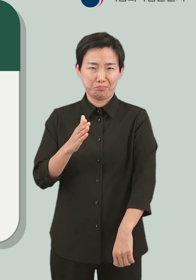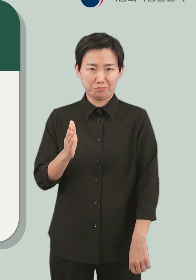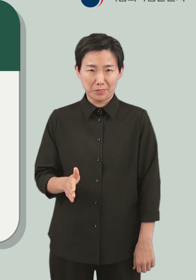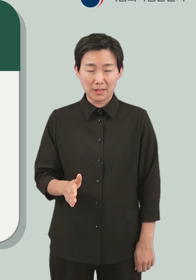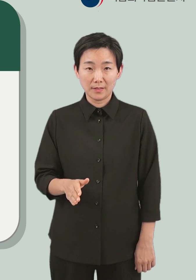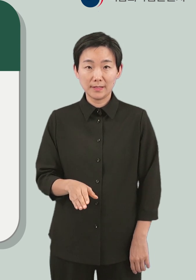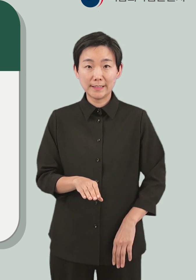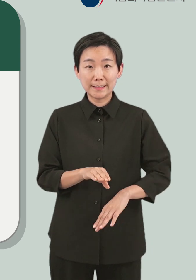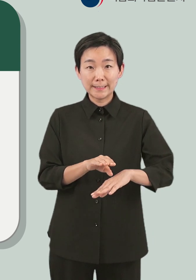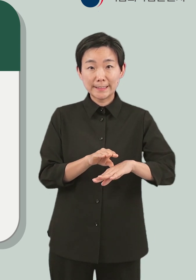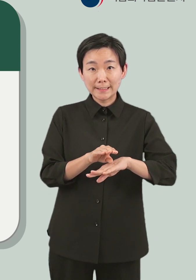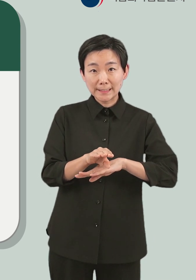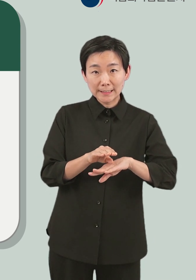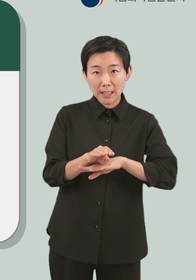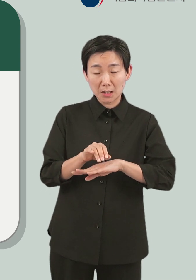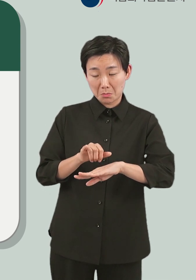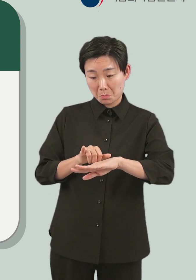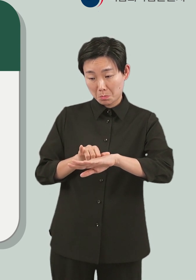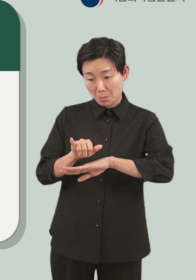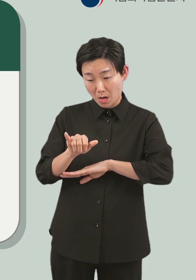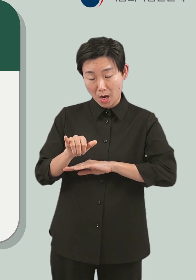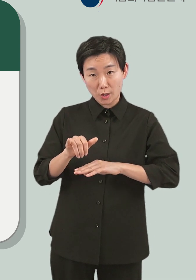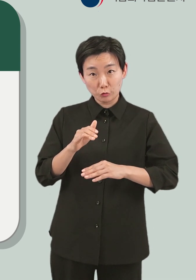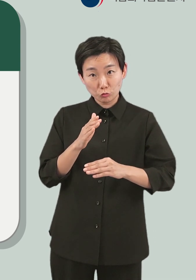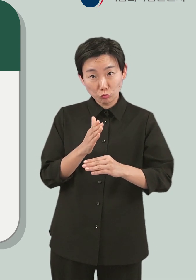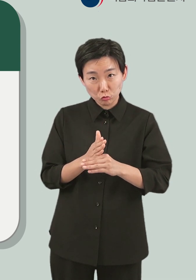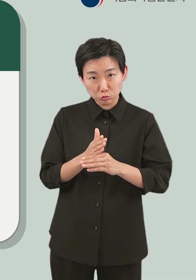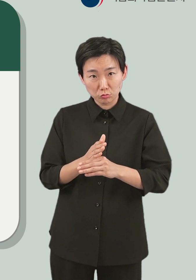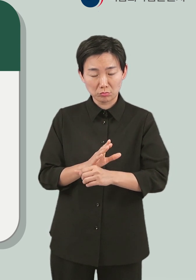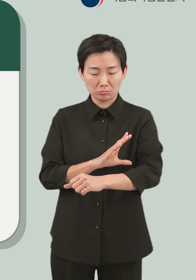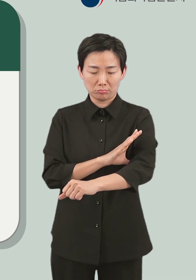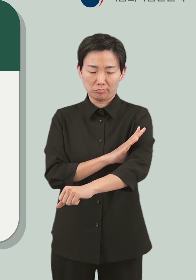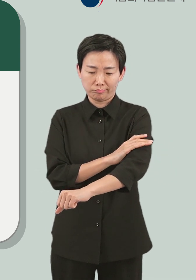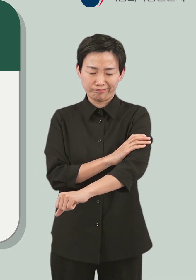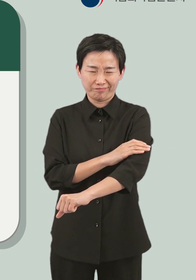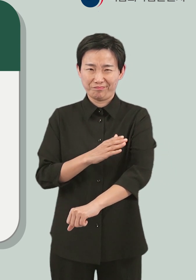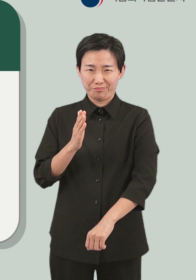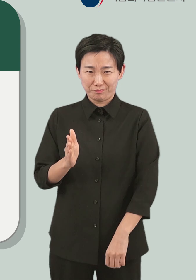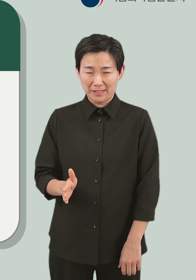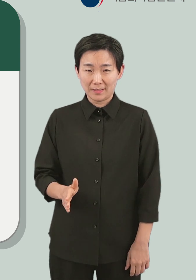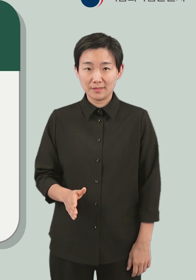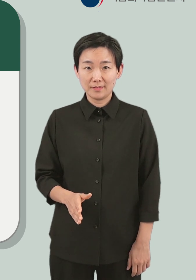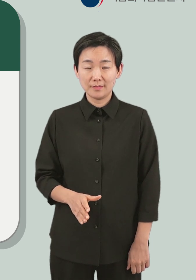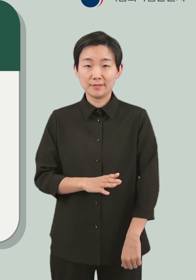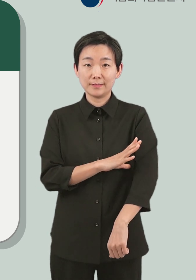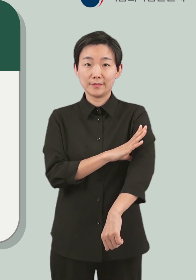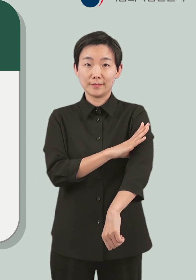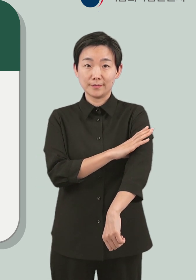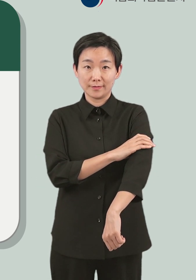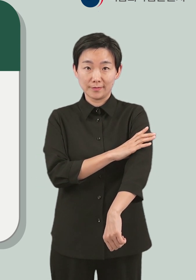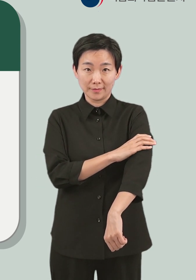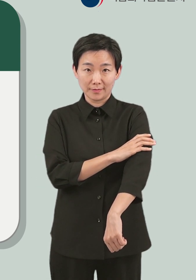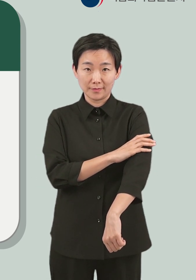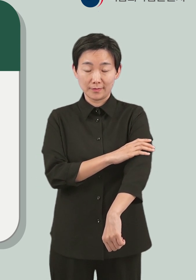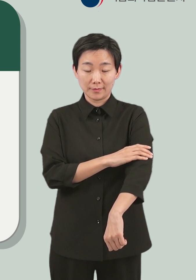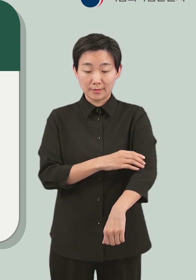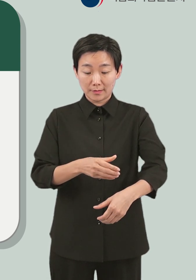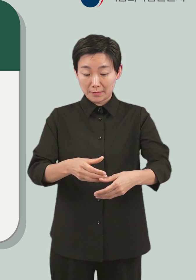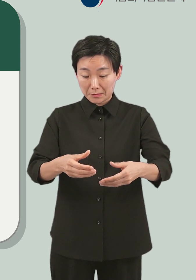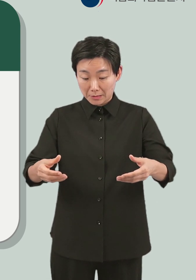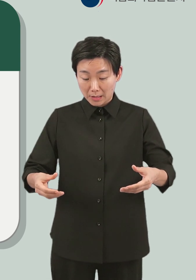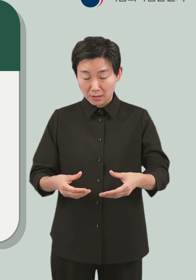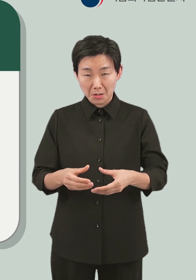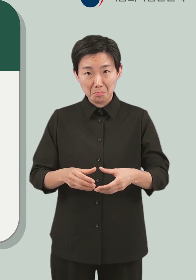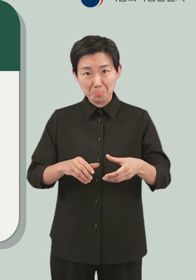않습니다. 자동차나 비행기 같은 이동수단에서는 사용하지 않습니다. 혈압계를 떨어뜨리거나 충격을 주지